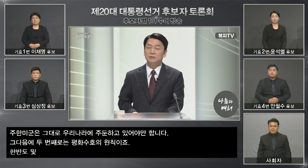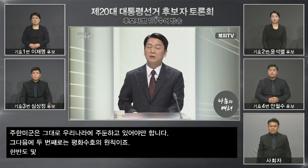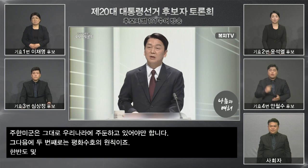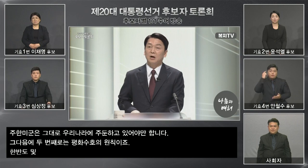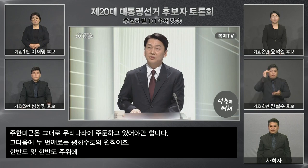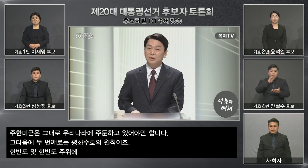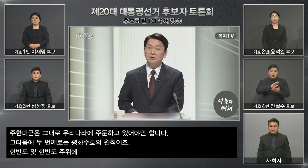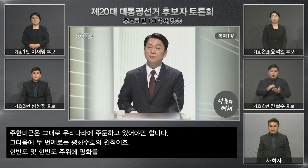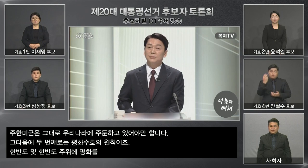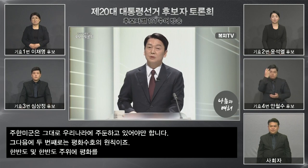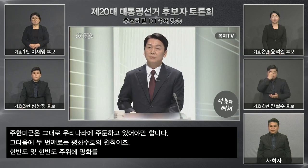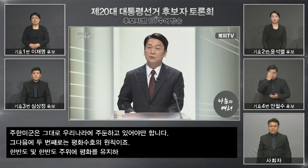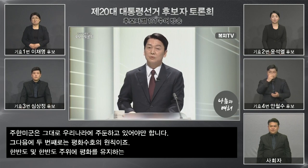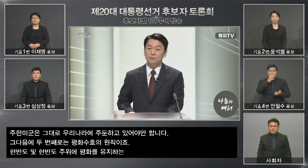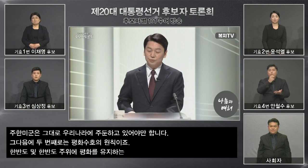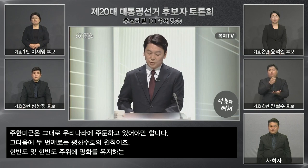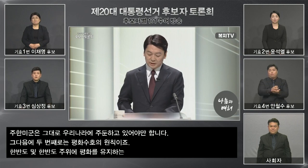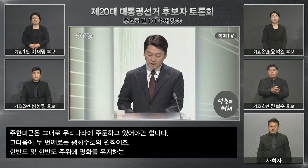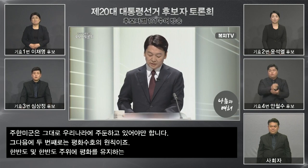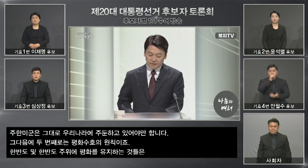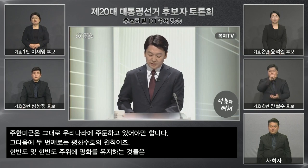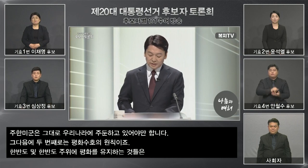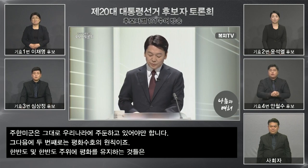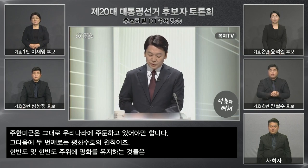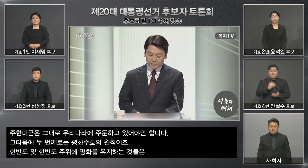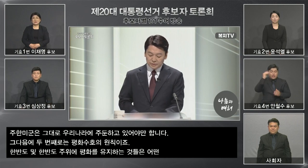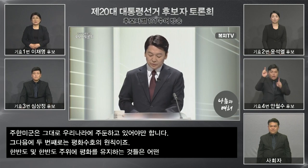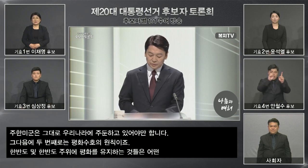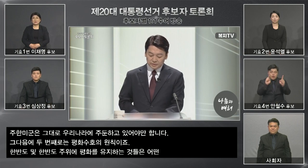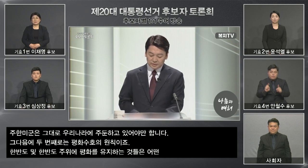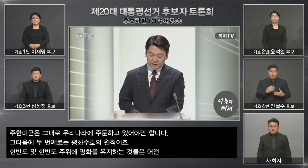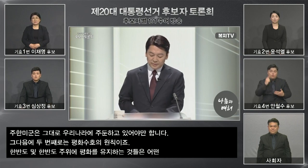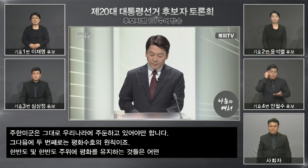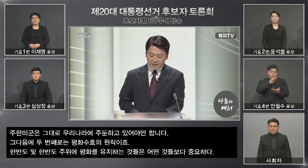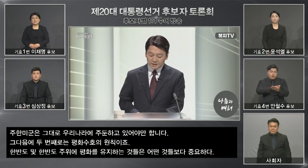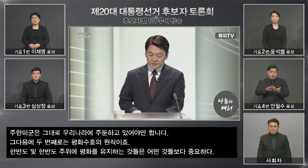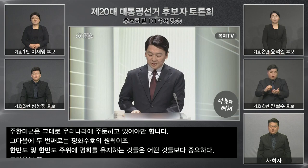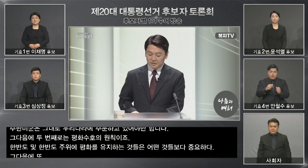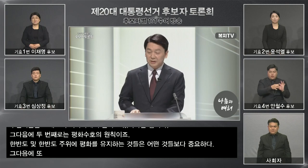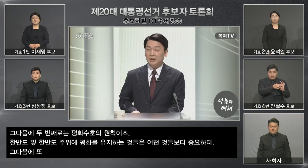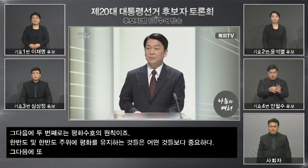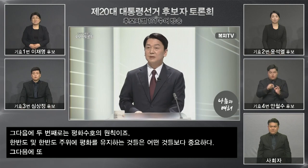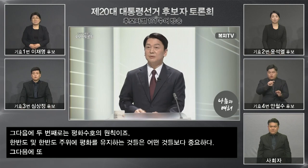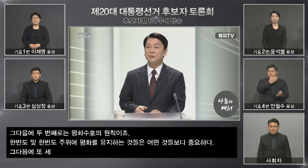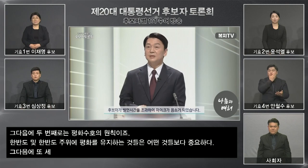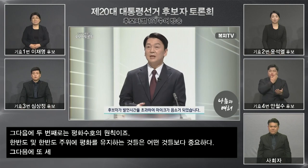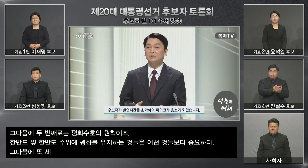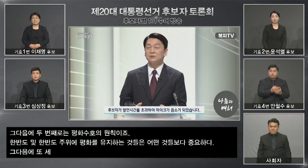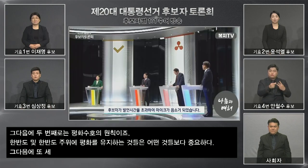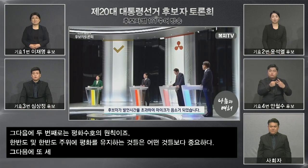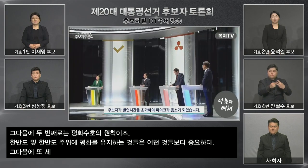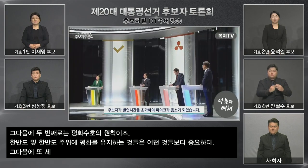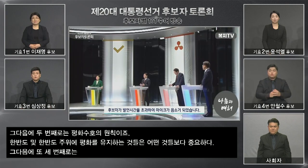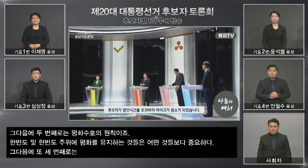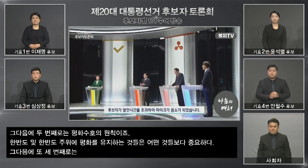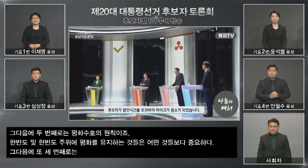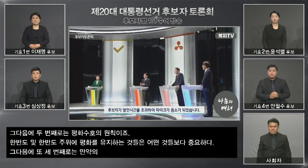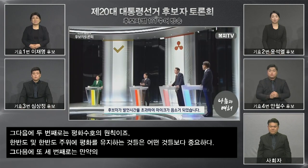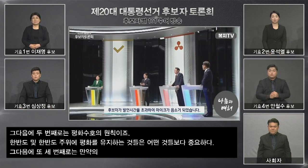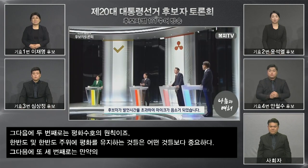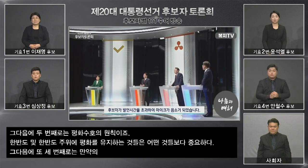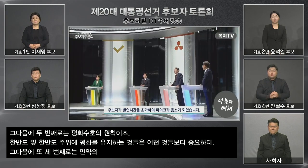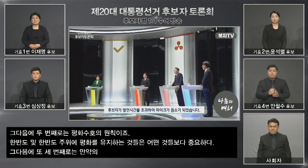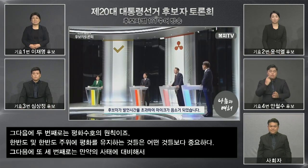것들은 어떤 것들보다도 중요하다. 그 다음 또 세 번째로는 만약의 사태에 대비해서 미리 사전 협의해서.